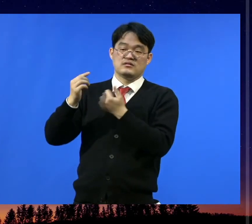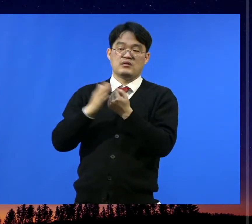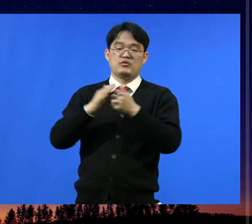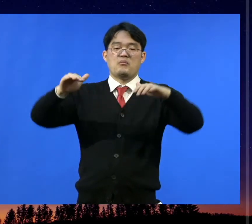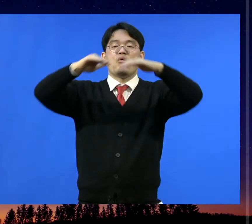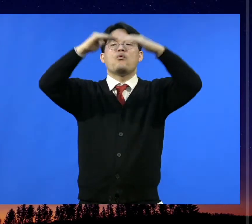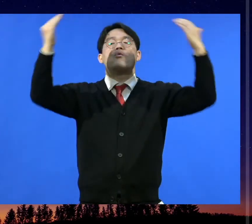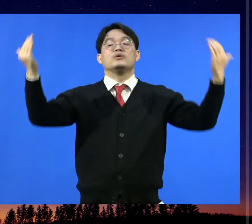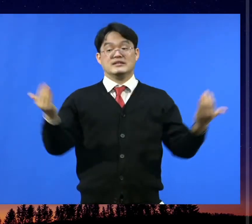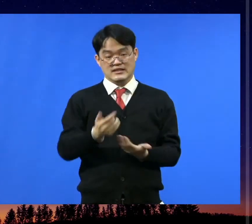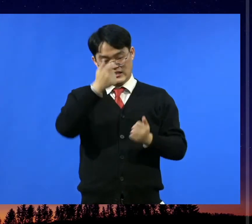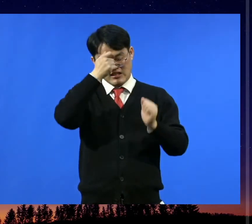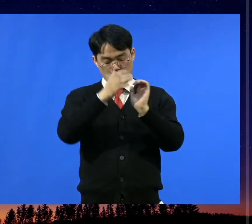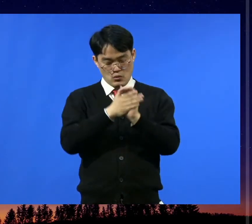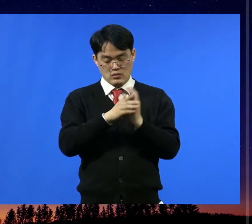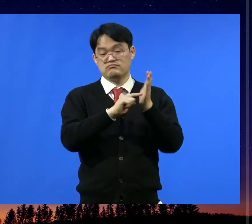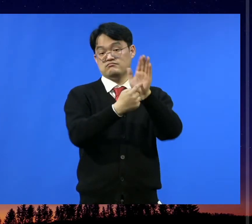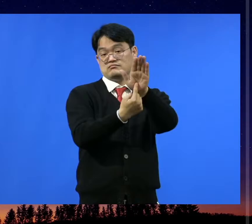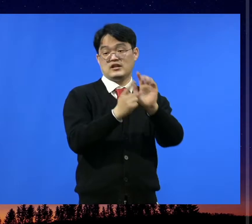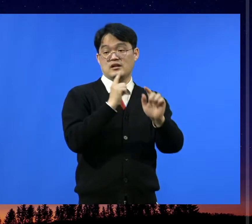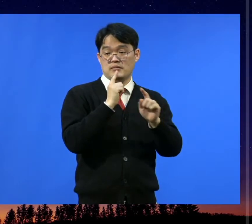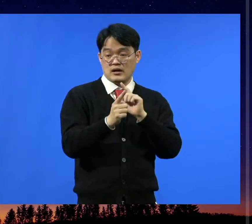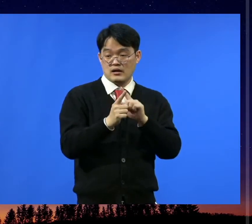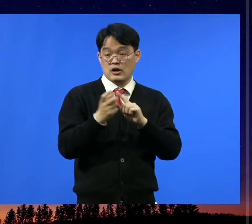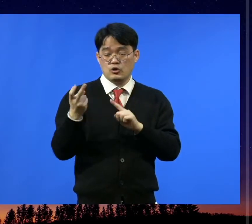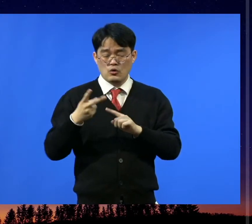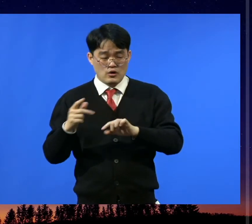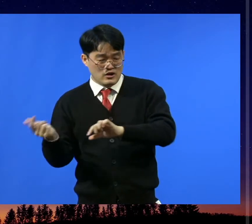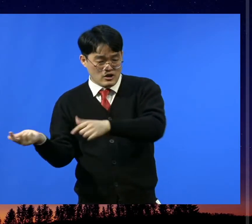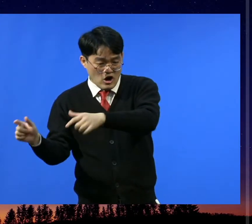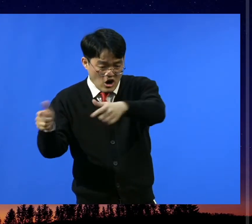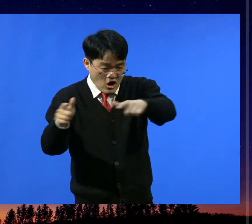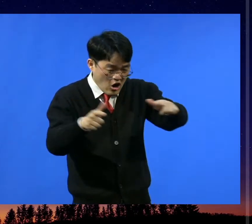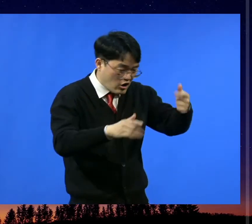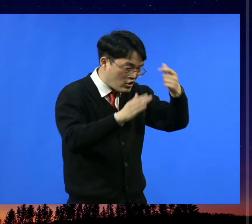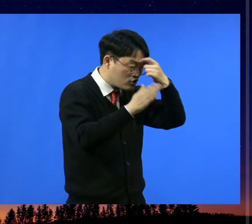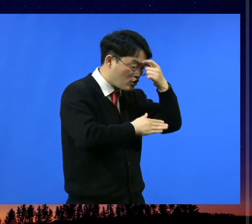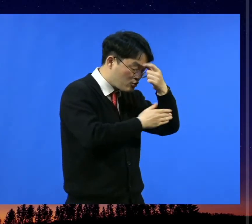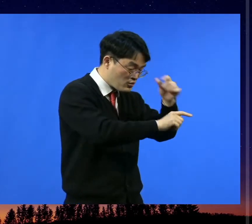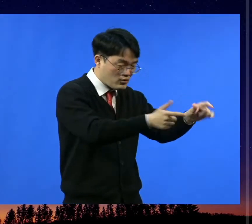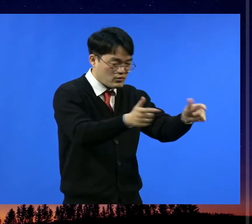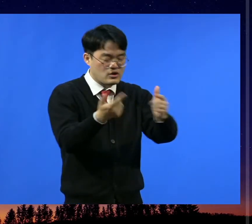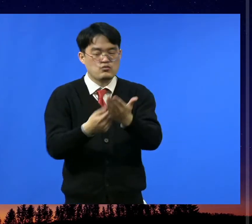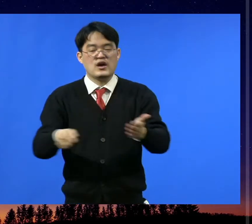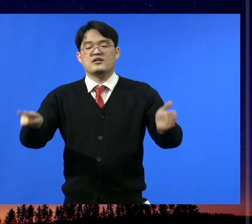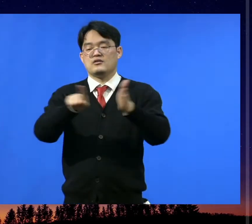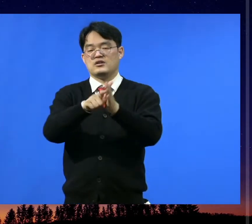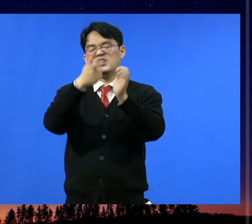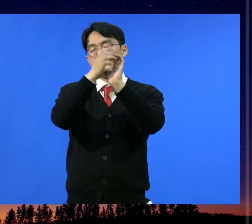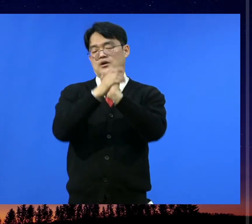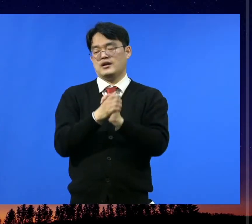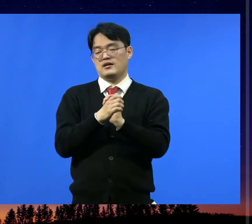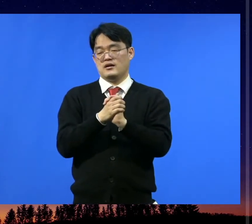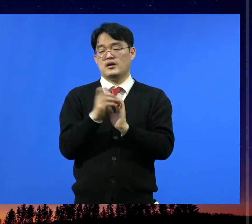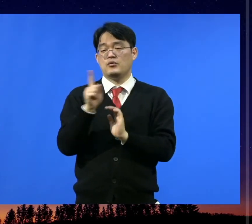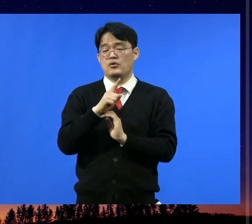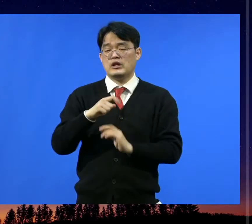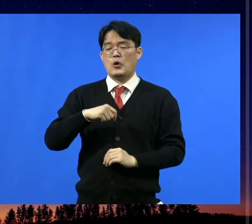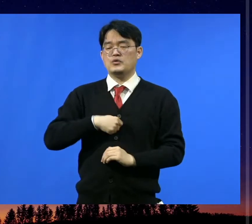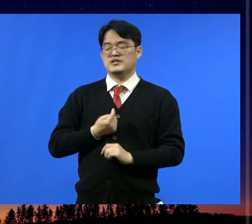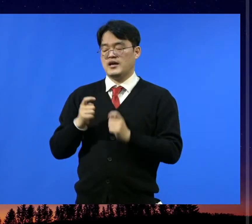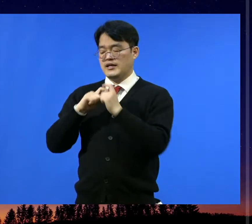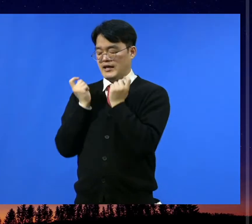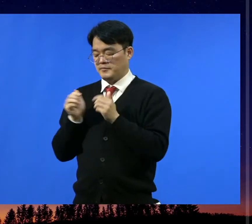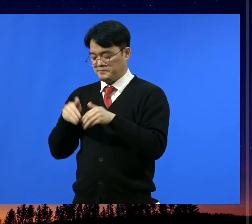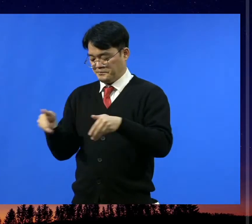또 이게 보면 18절에도 여러 성도를 위하여 구하라, 여러 성도를 위하여 구하라. 자, 이것은 개인적인 기도로 끝나지 말라는